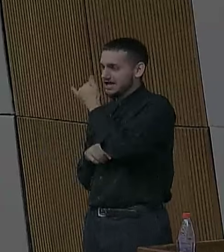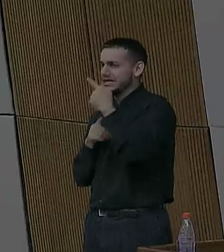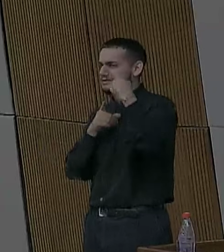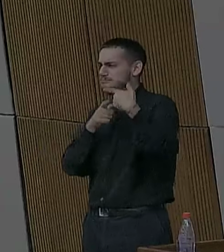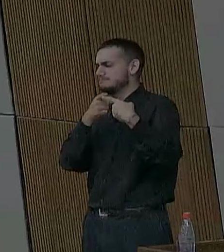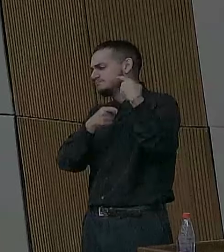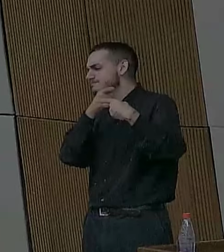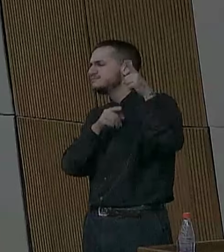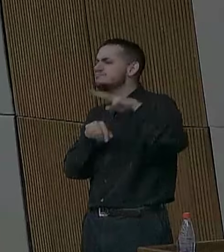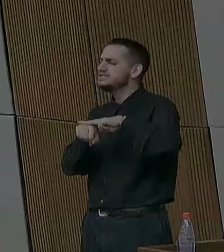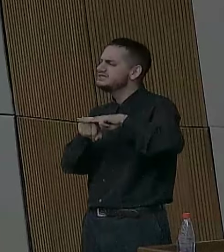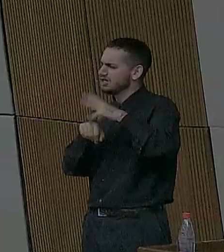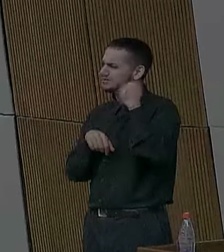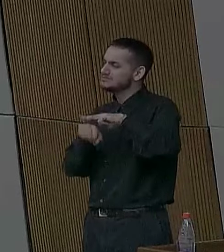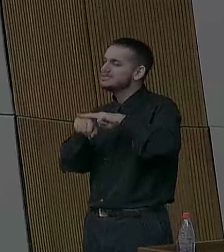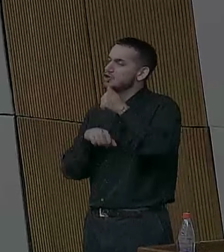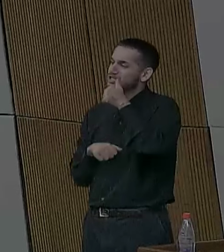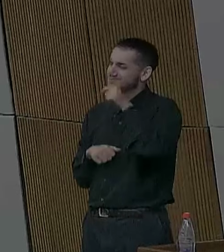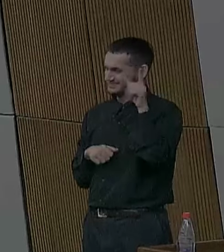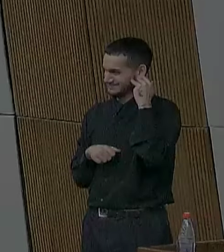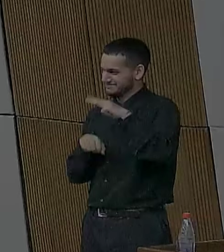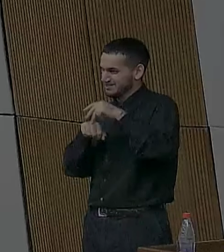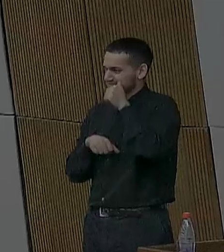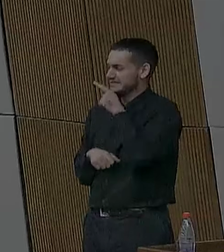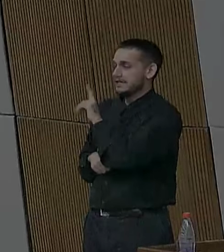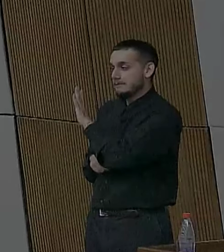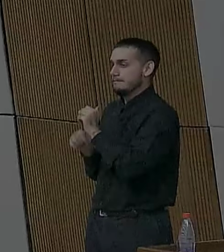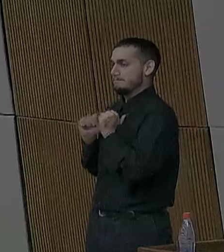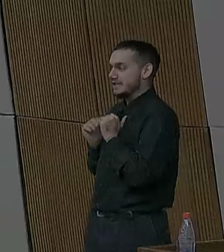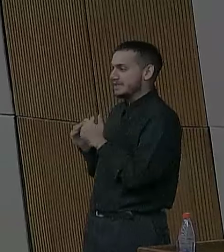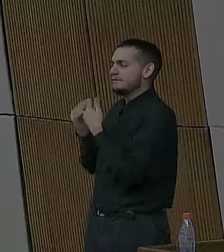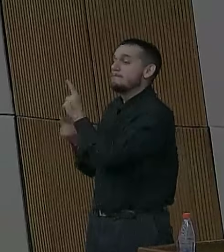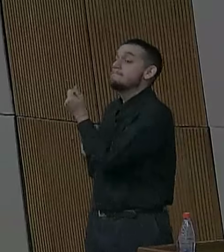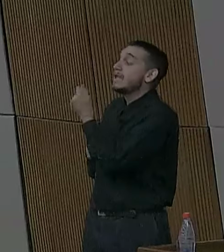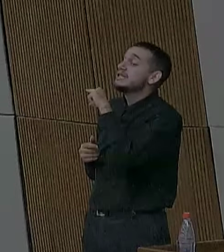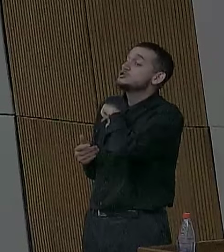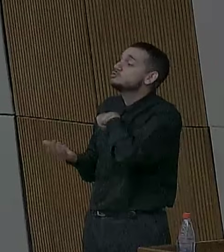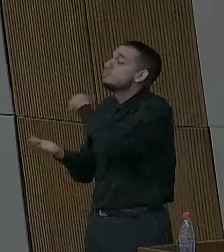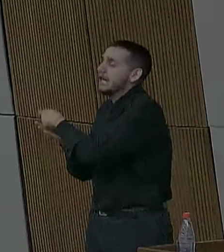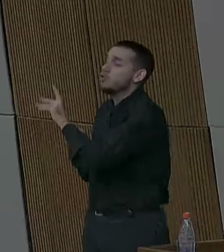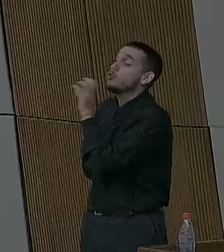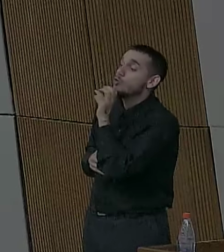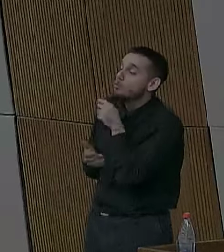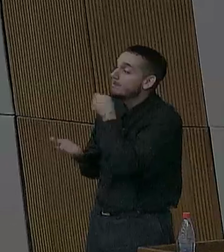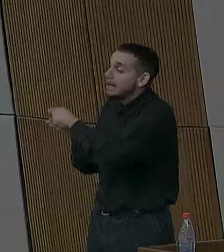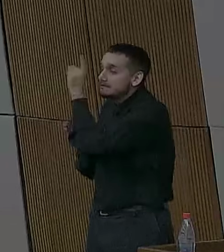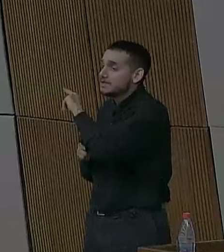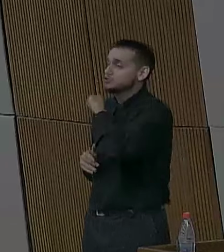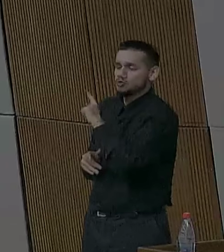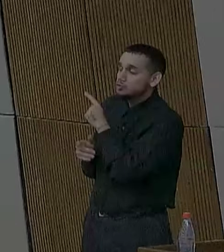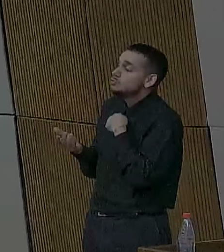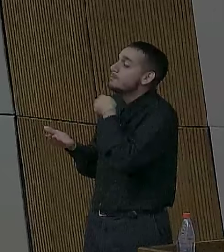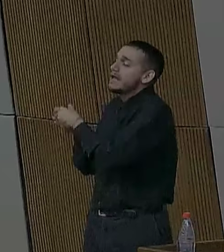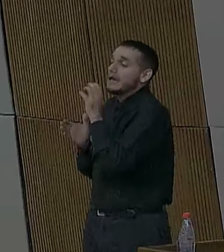Ministerio de Hacienda y nos cerraba el proceso administrativo, dónde se va a depositar, en qué caja, cómo va a ser ese, el